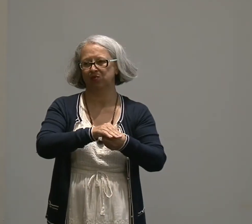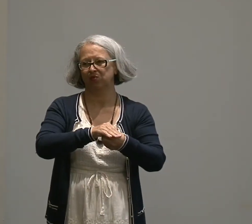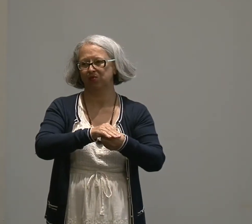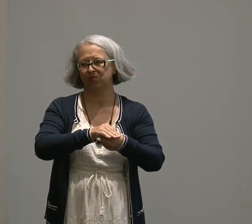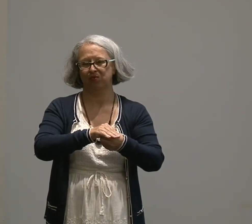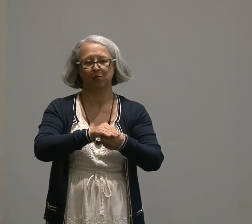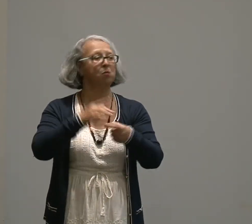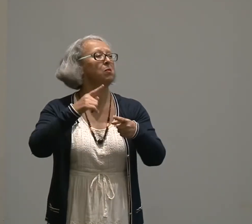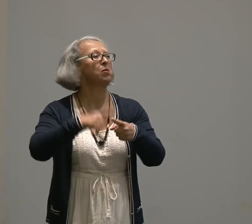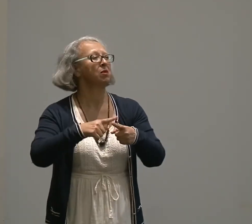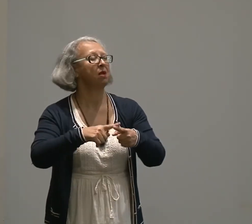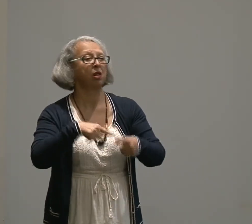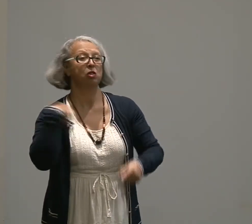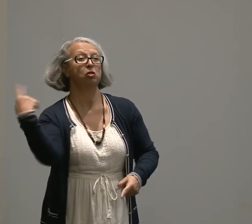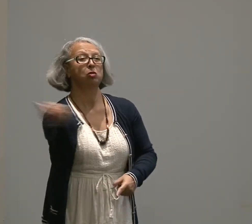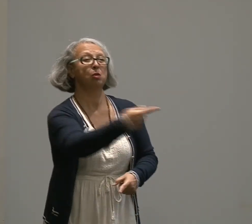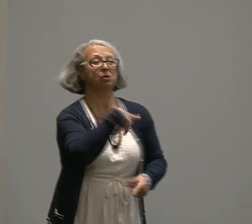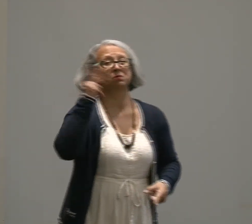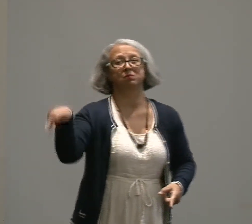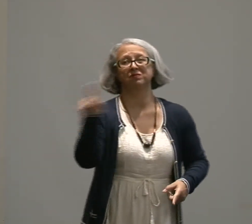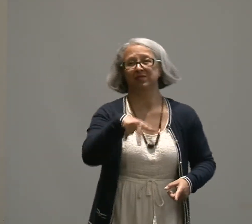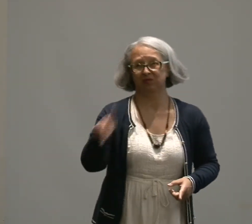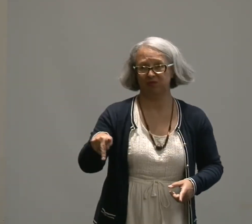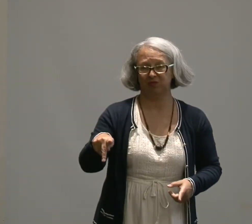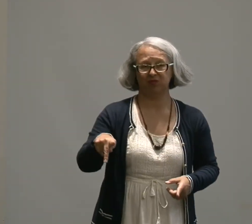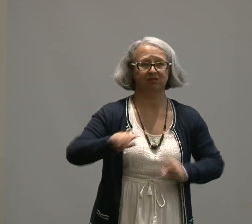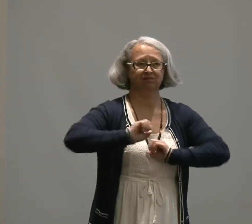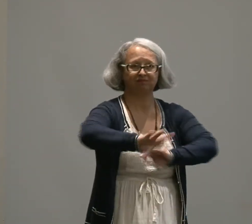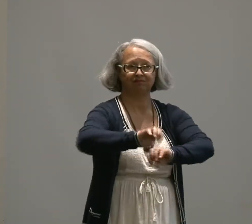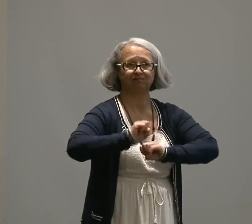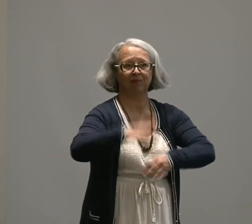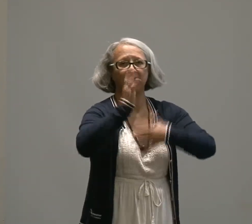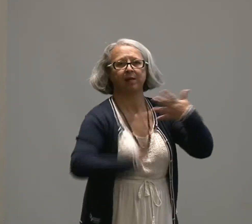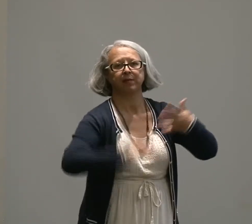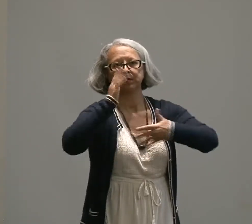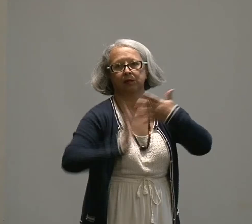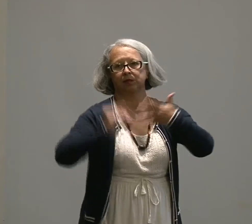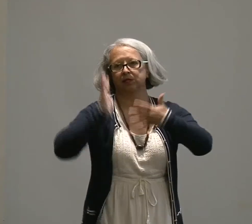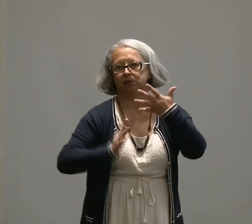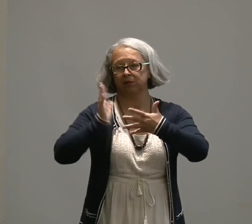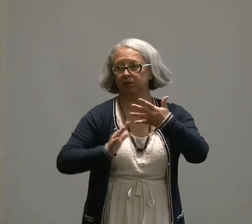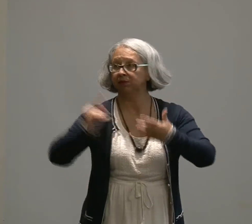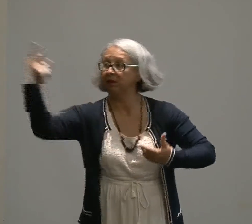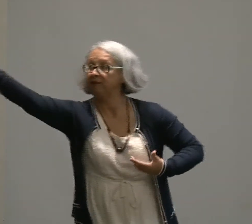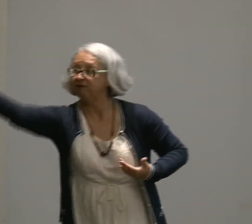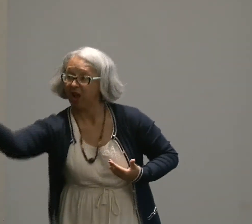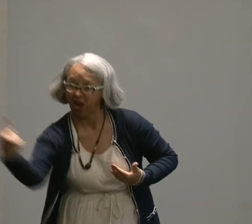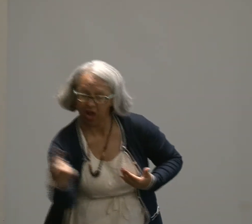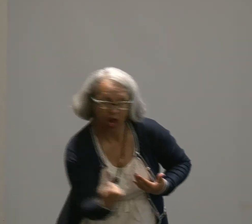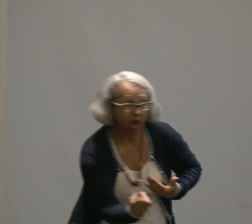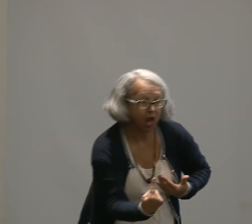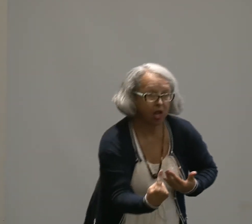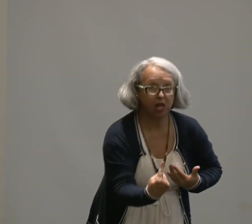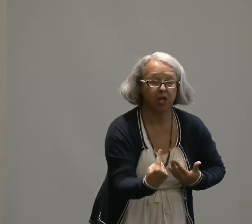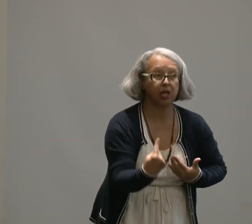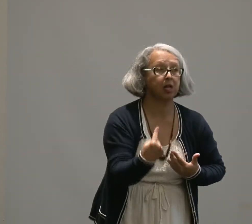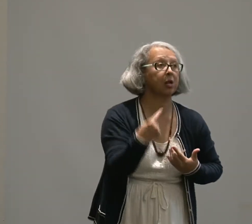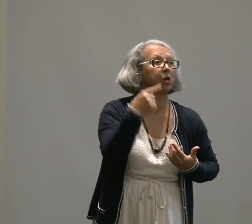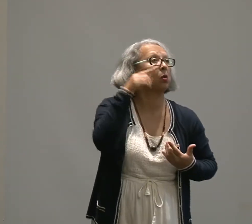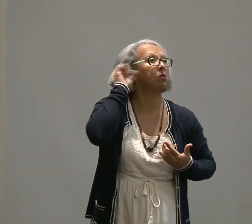como professores, temos colonizados esses povos indígenas surdos e ensinando a língua brasileira de sinais, como se catequizássemos